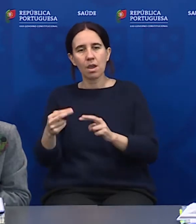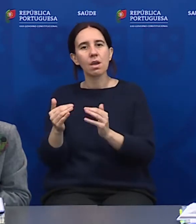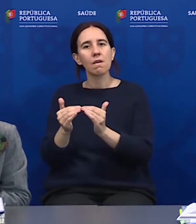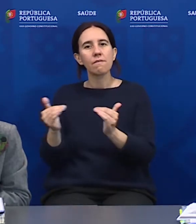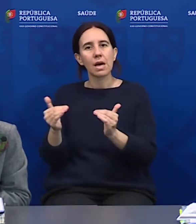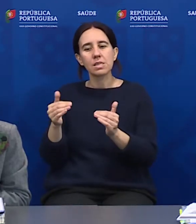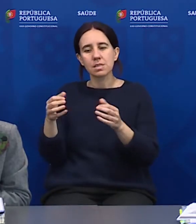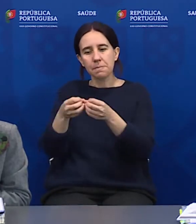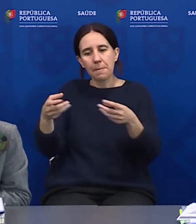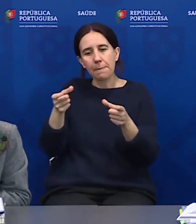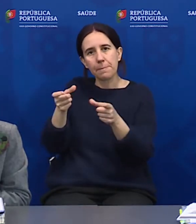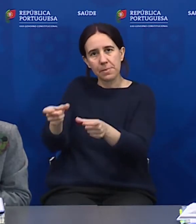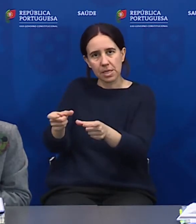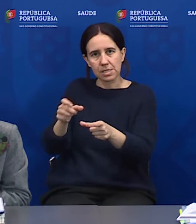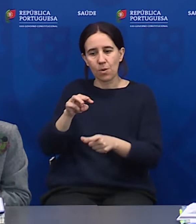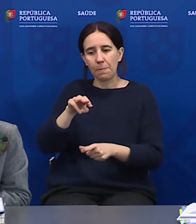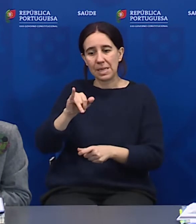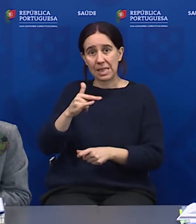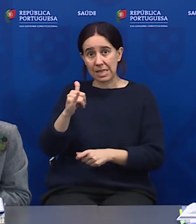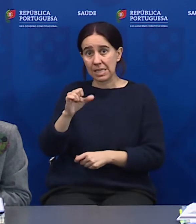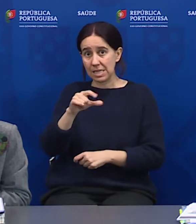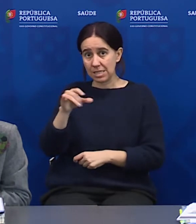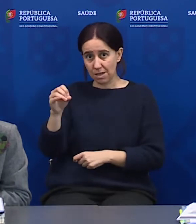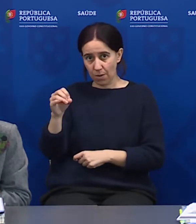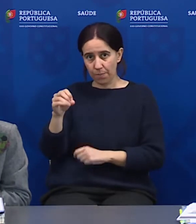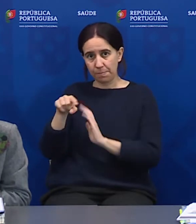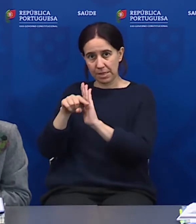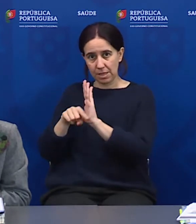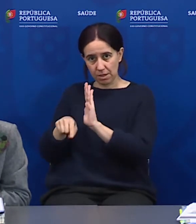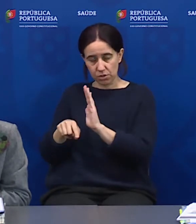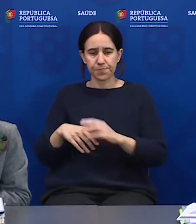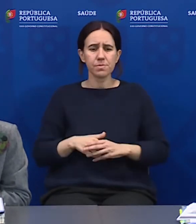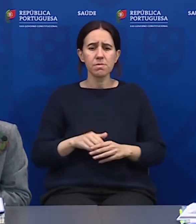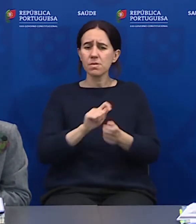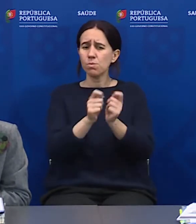de mitigação. Como em todas as mudanças,